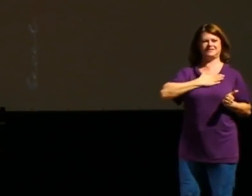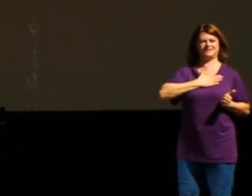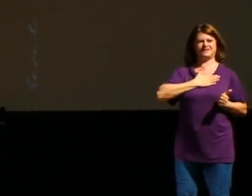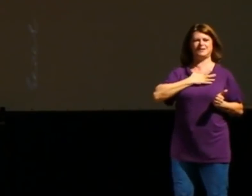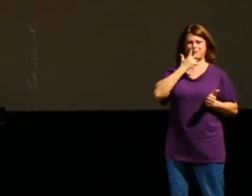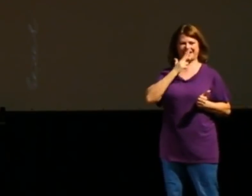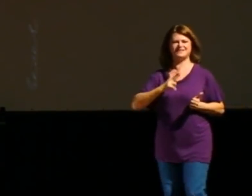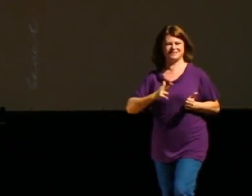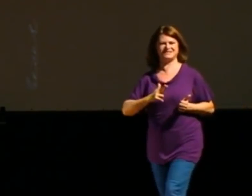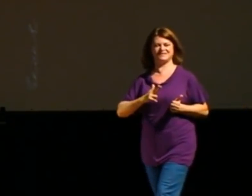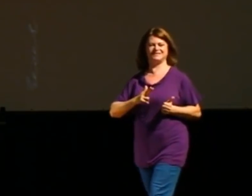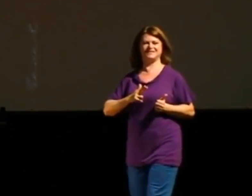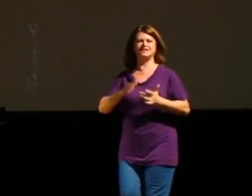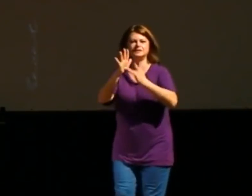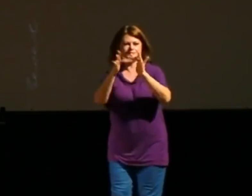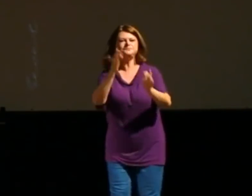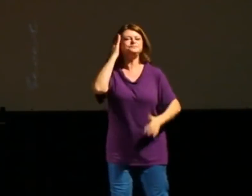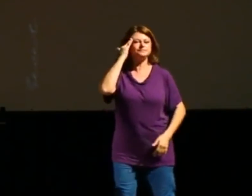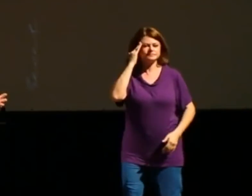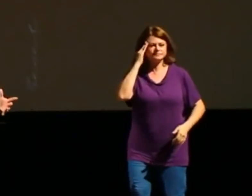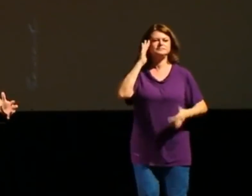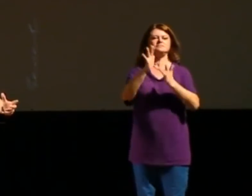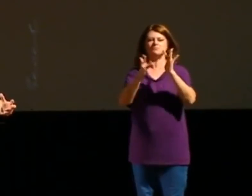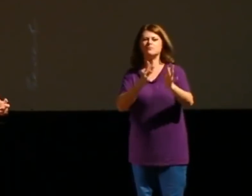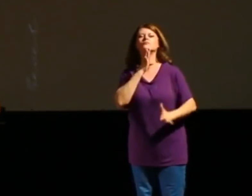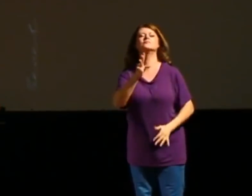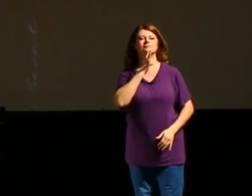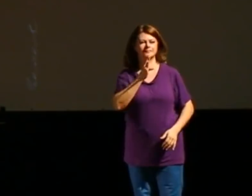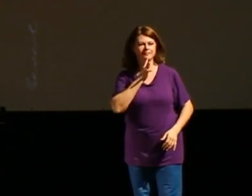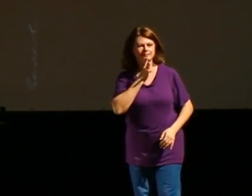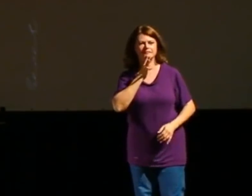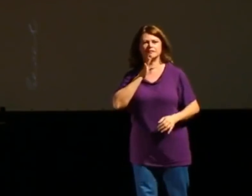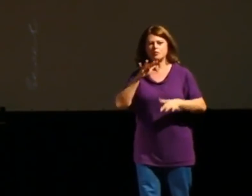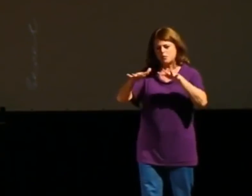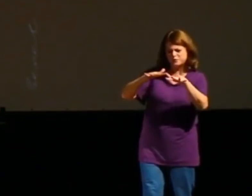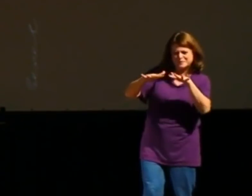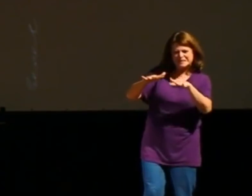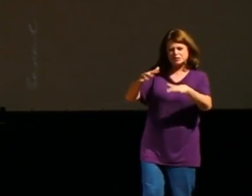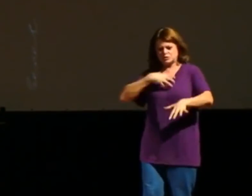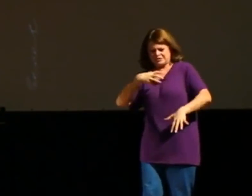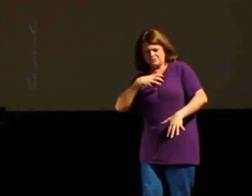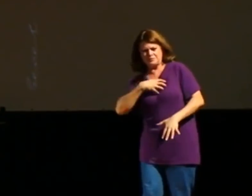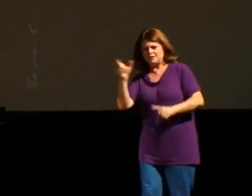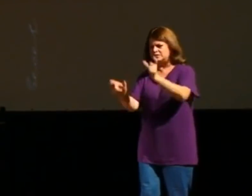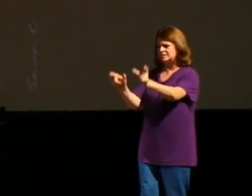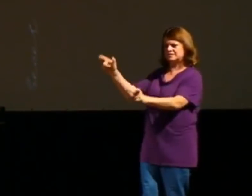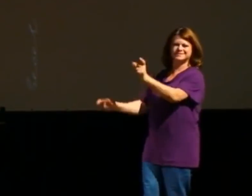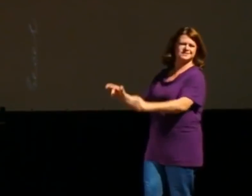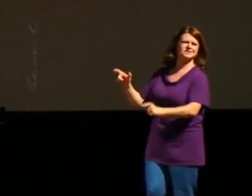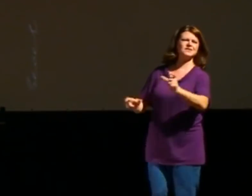Mas Jesus, ele entende esse movimento das pessoas trazerem e das pessoas apresentarem. Aqui